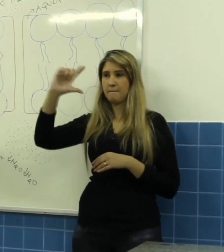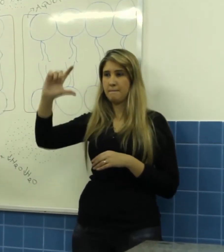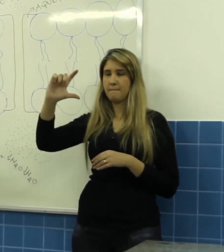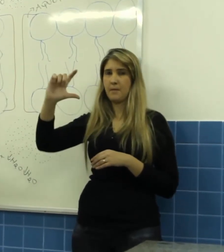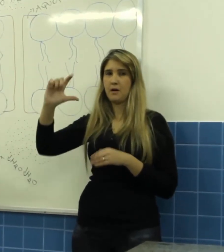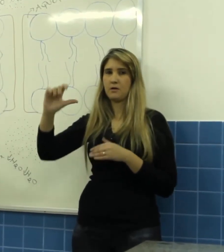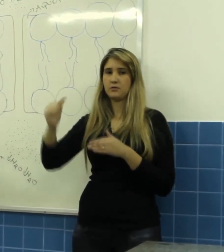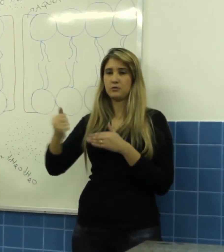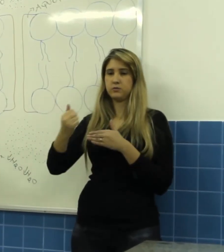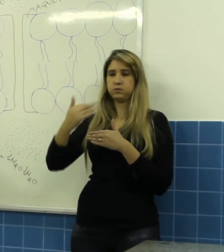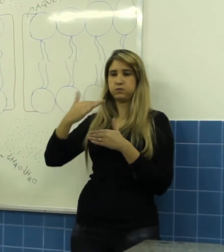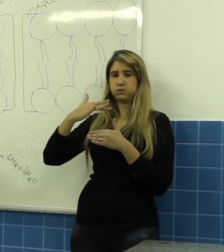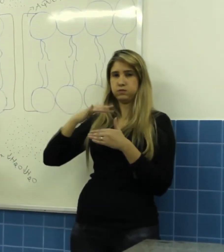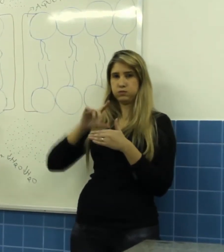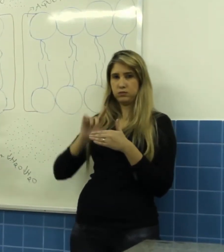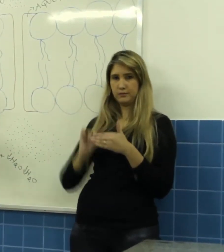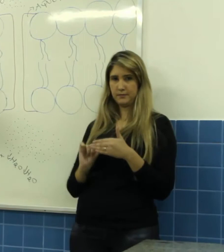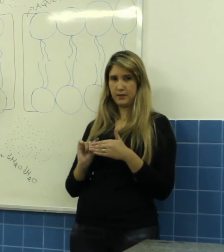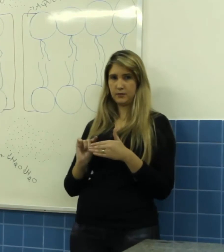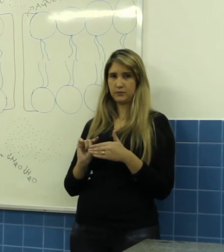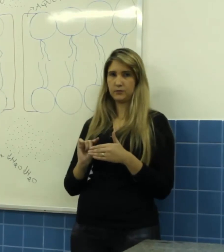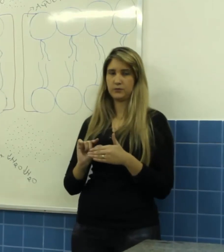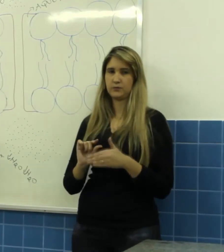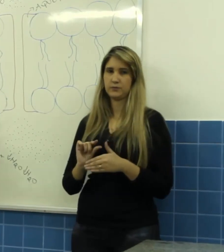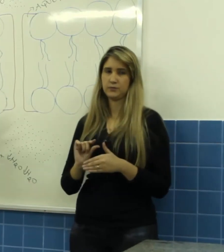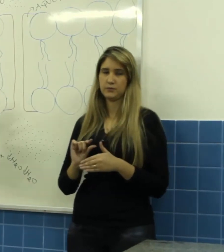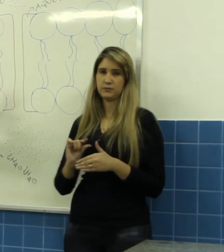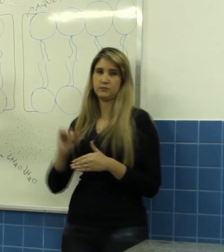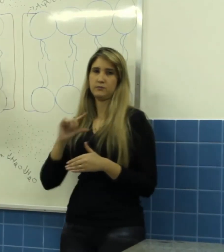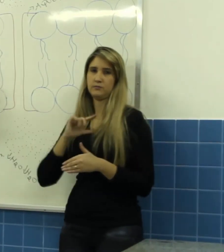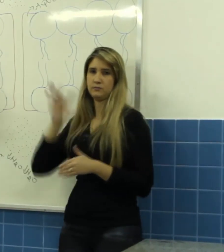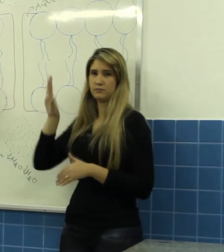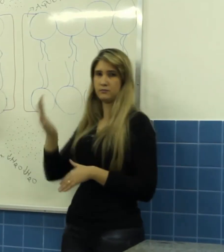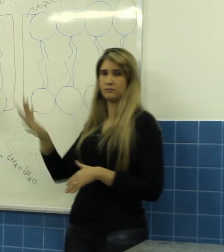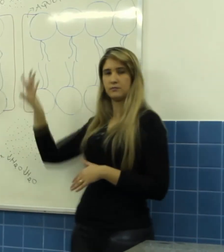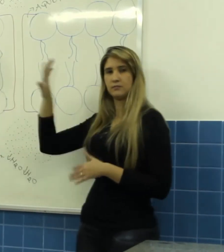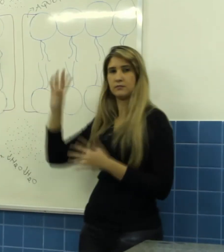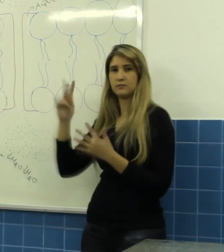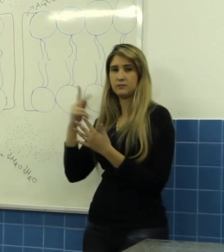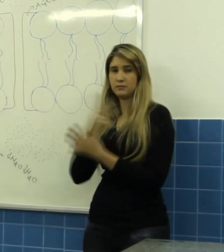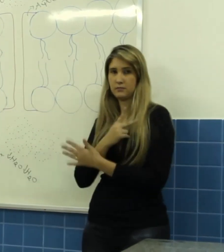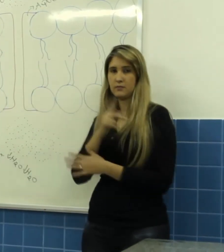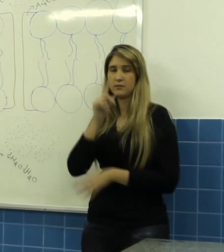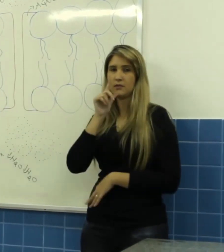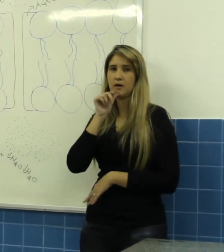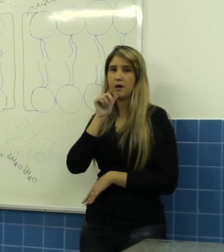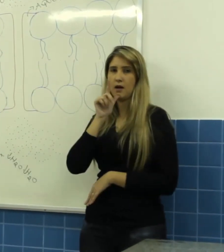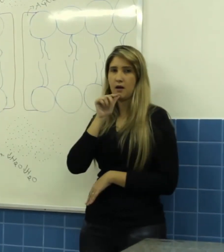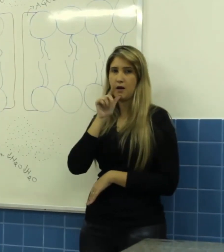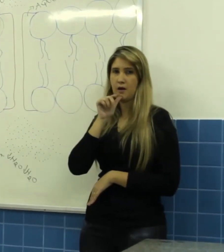está menos concentrada. Então, nesta situação, a água,